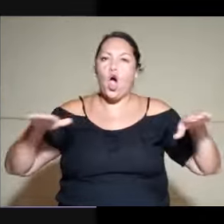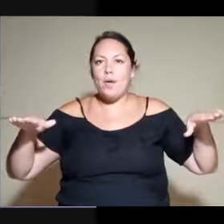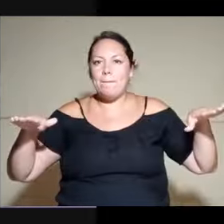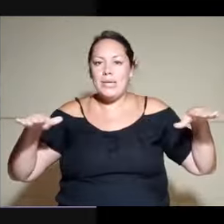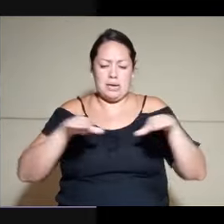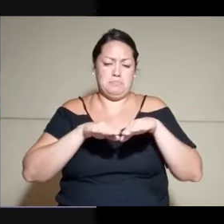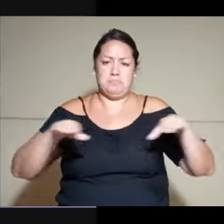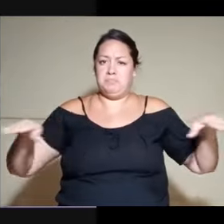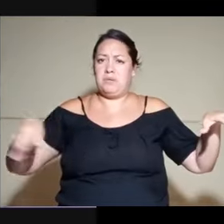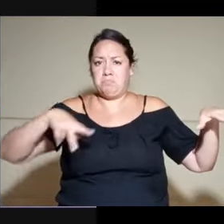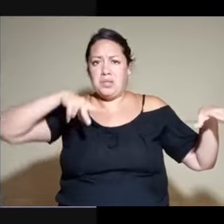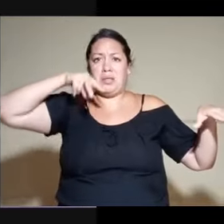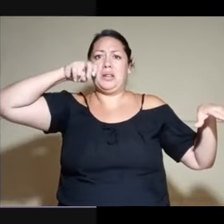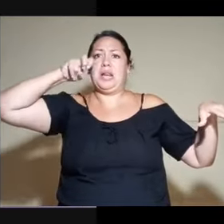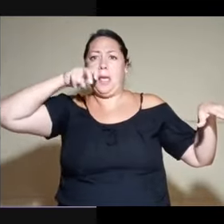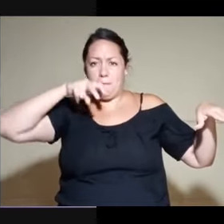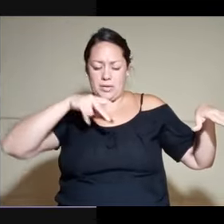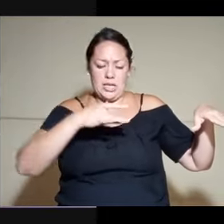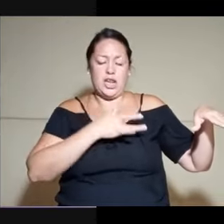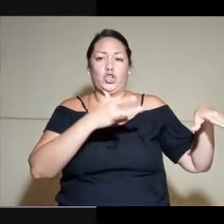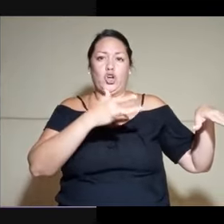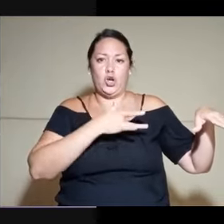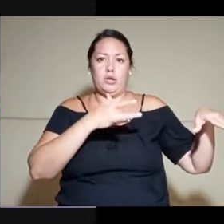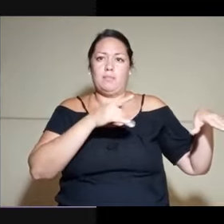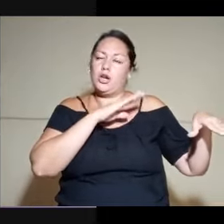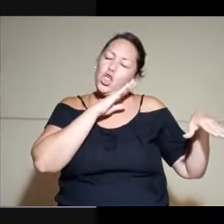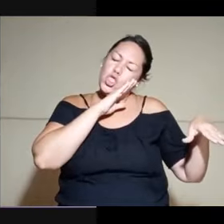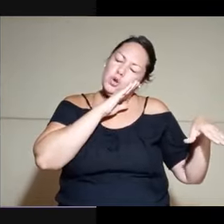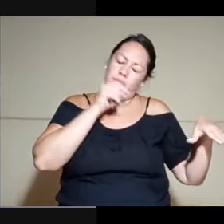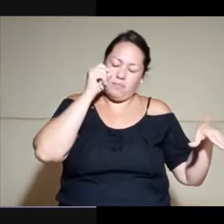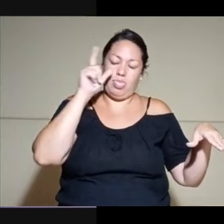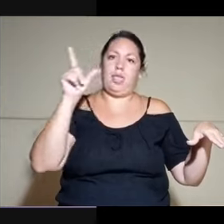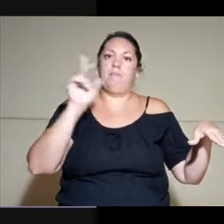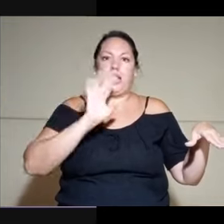estados vegetativos. El estado vegetativo, ustedes saben que es una persona que está en un estado